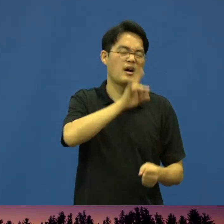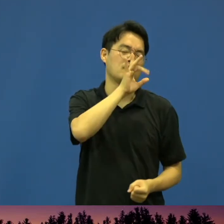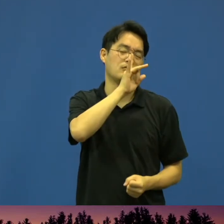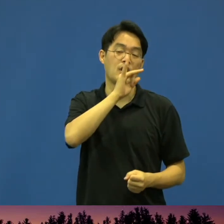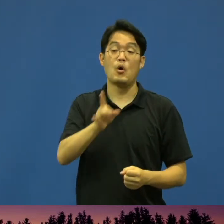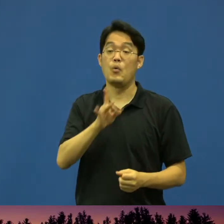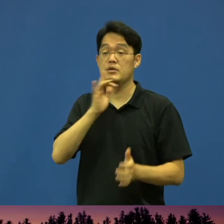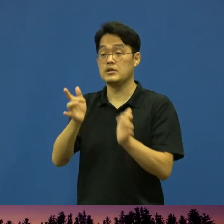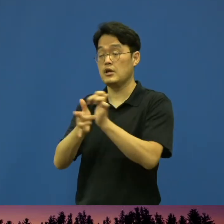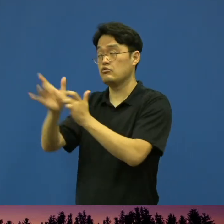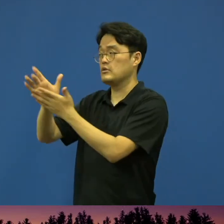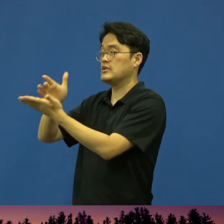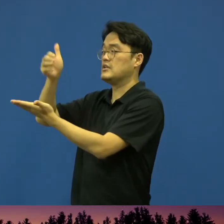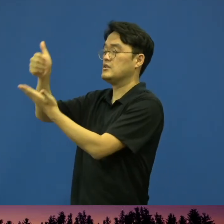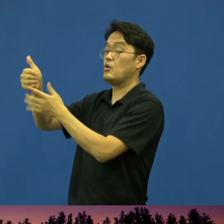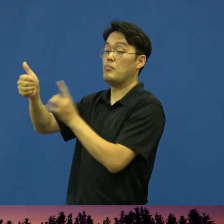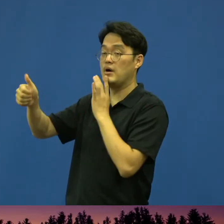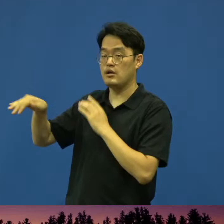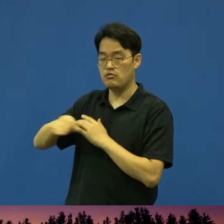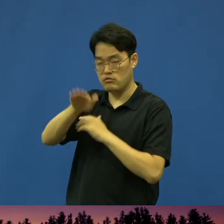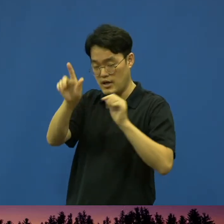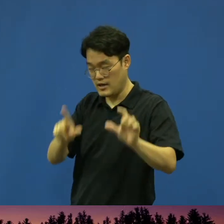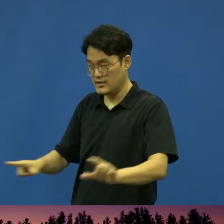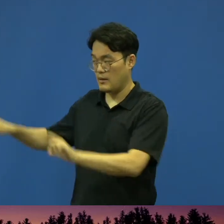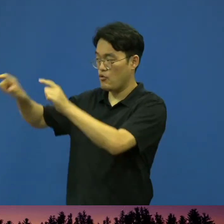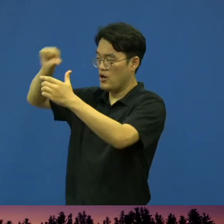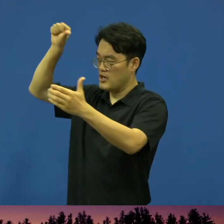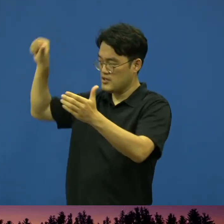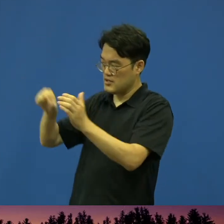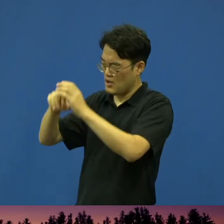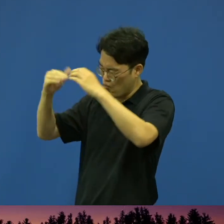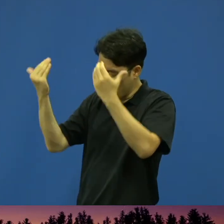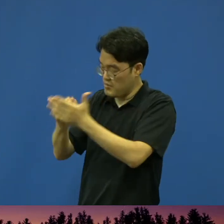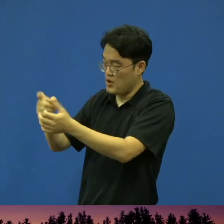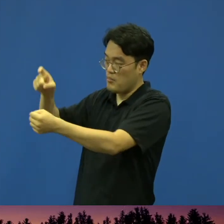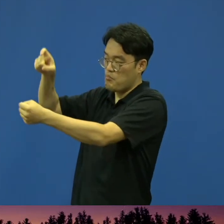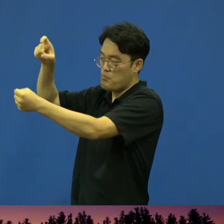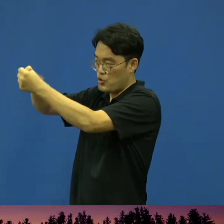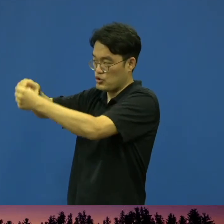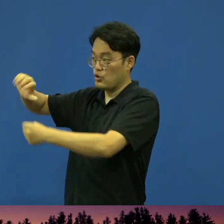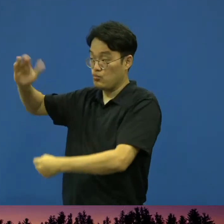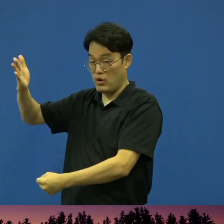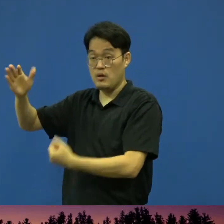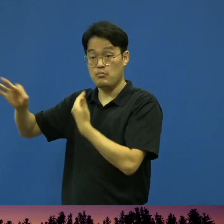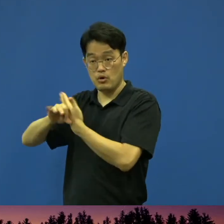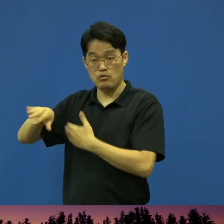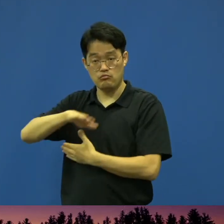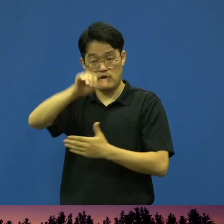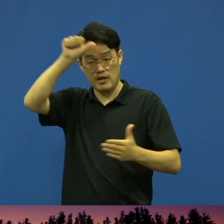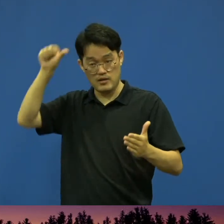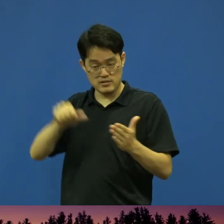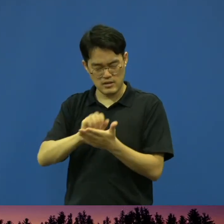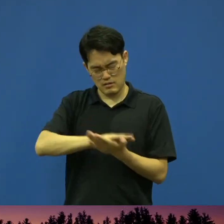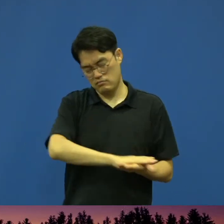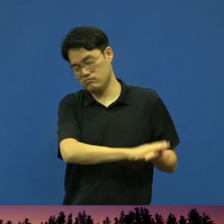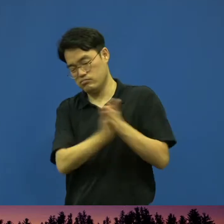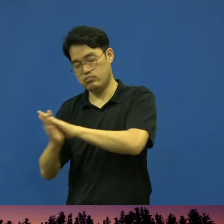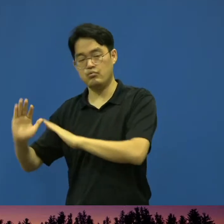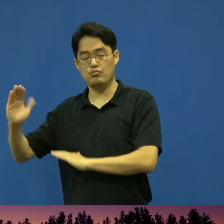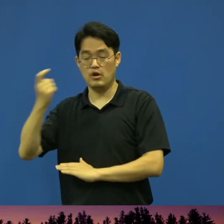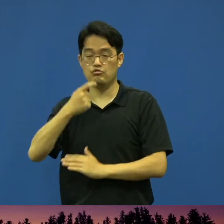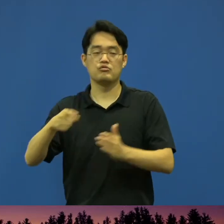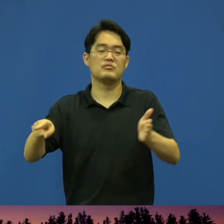그리스도만이 우리의 삶과 인생을 완벽하게 뒤집어 놓을 수 있음을 믿습니다. 다시 한번 묻고 싶습니다.